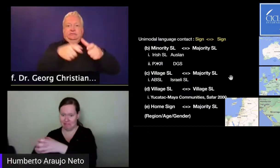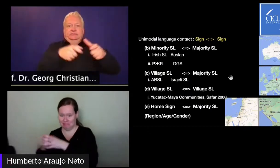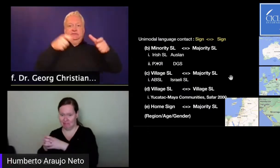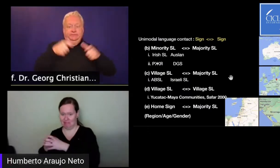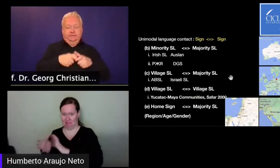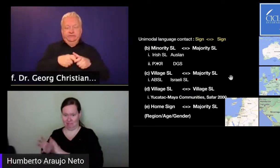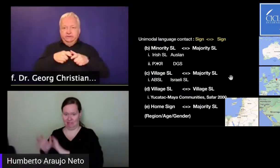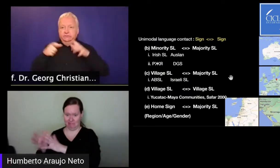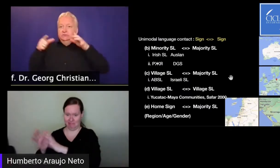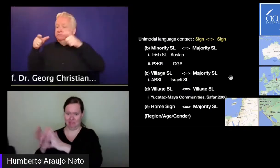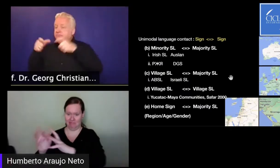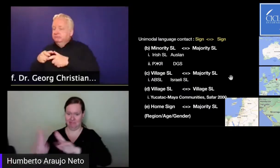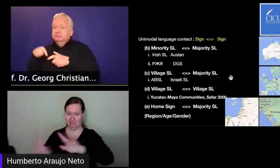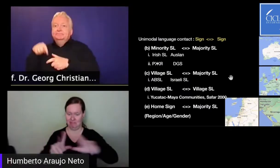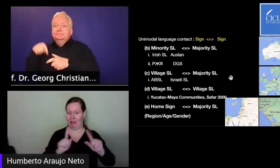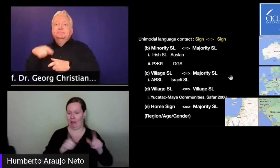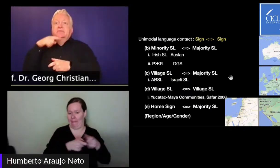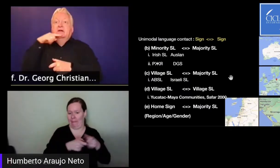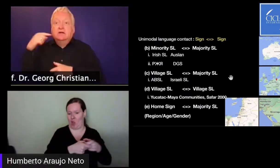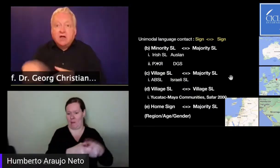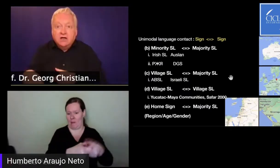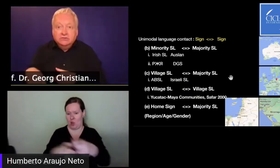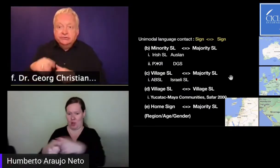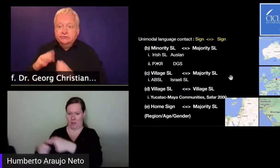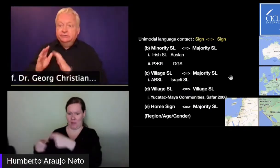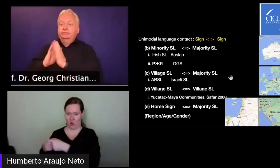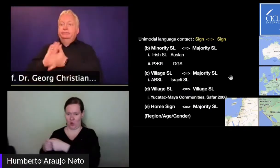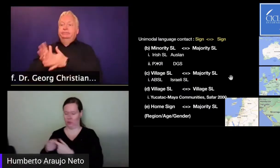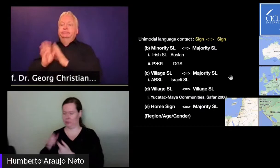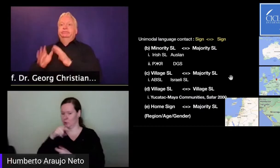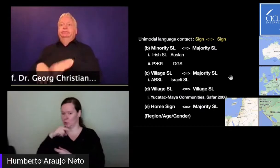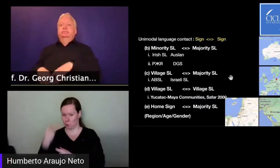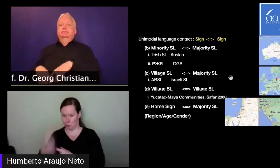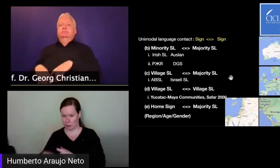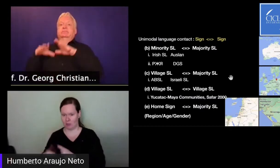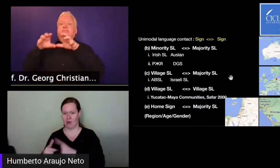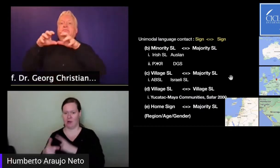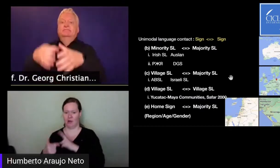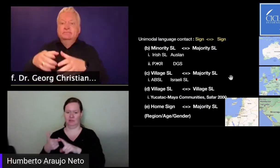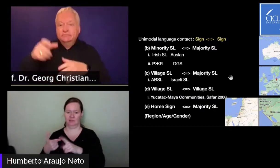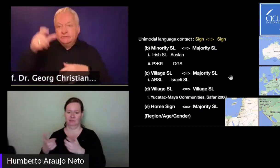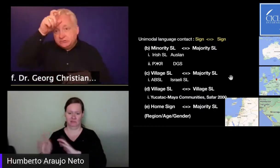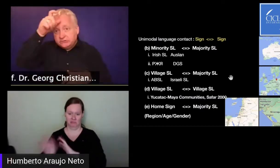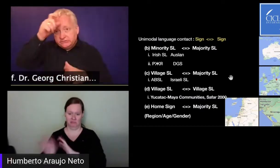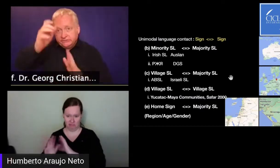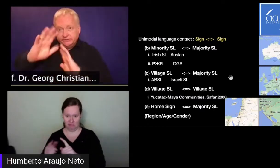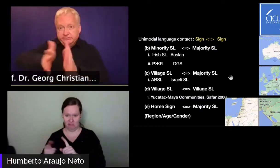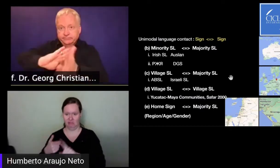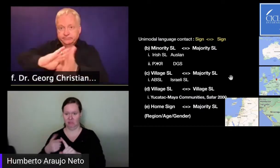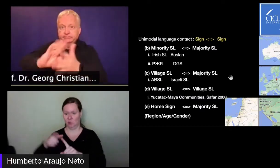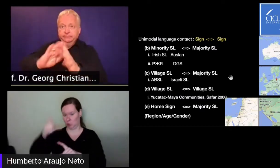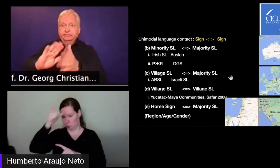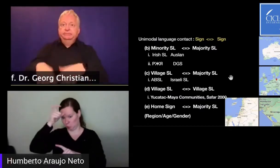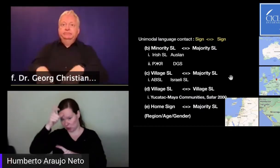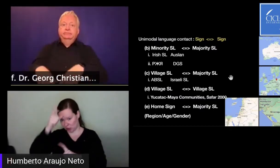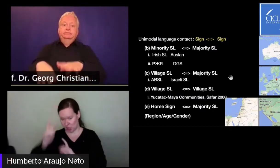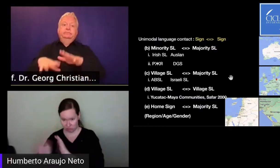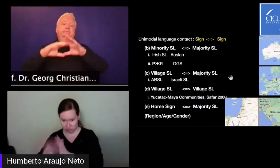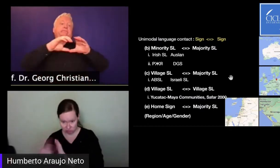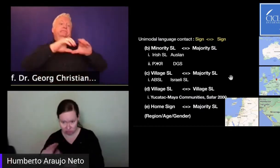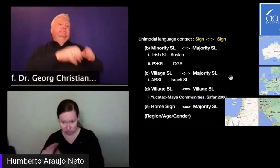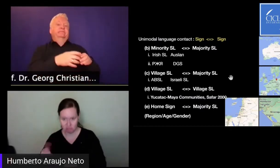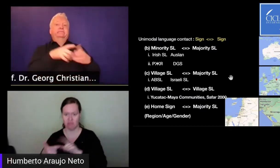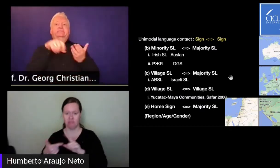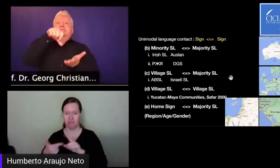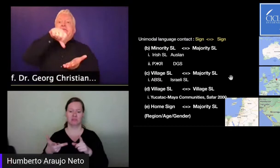Enfim, são inúmeros grupos minoritários que fazem parte de uma região e que, por isso, fazem uso